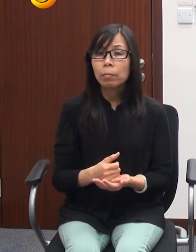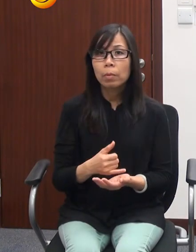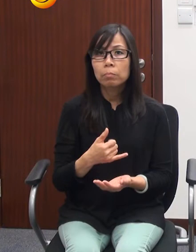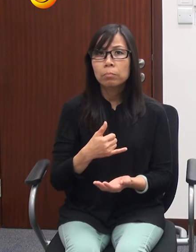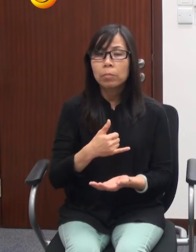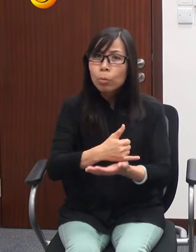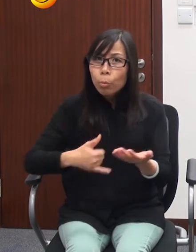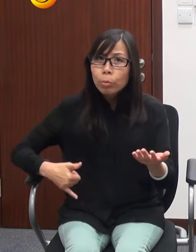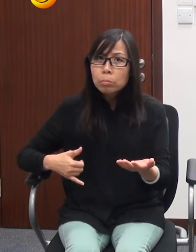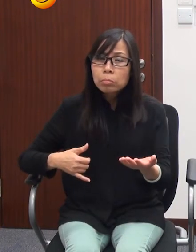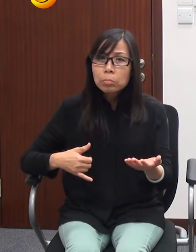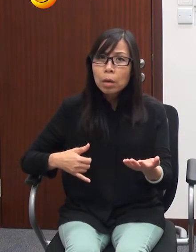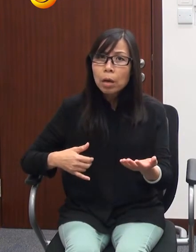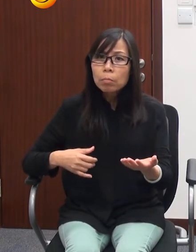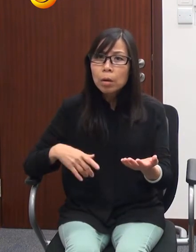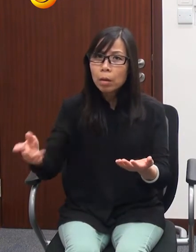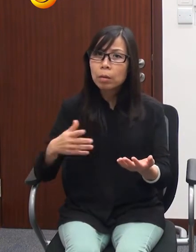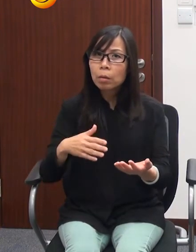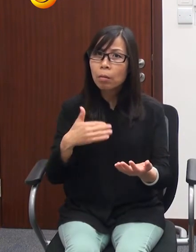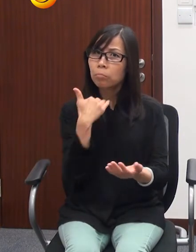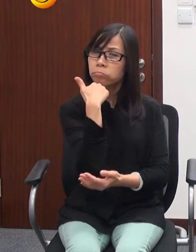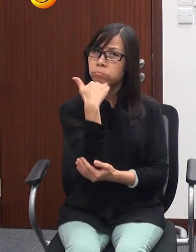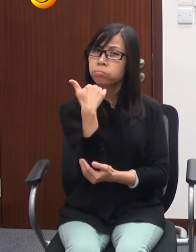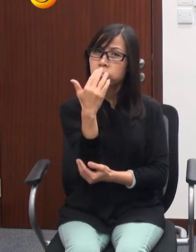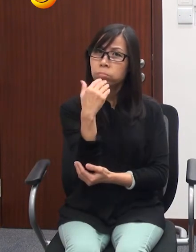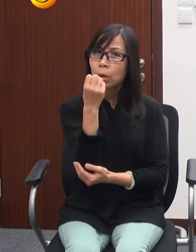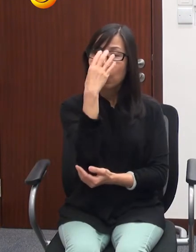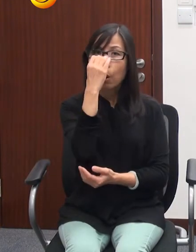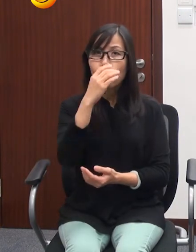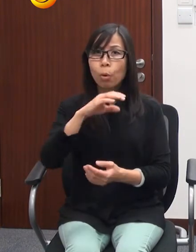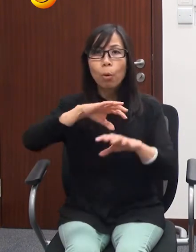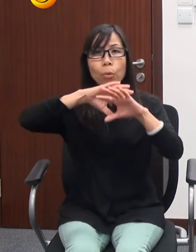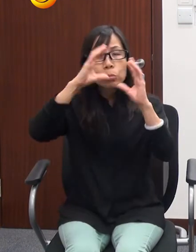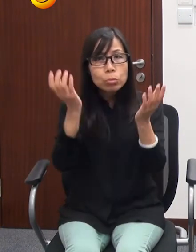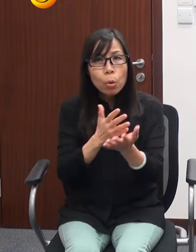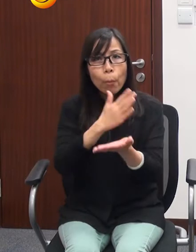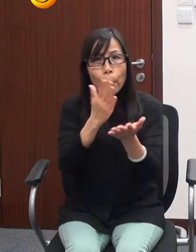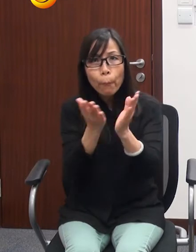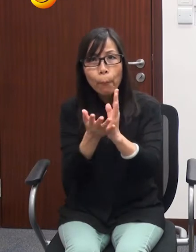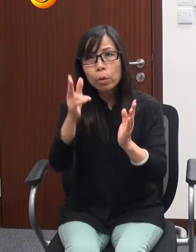你應該杯葛所有同香港特別行政區有關政治活動啦，包括選舉。